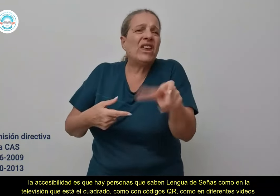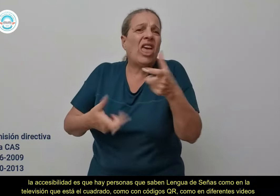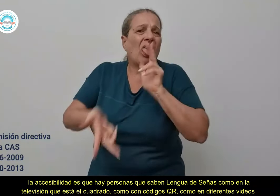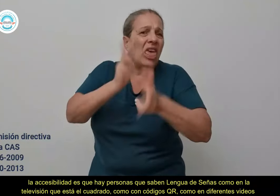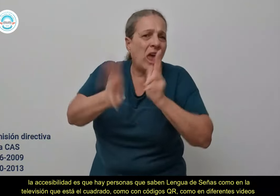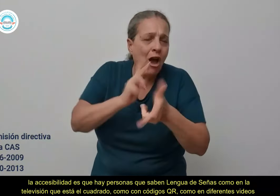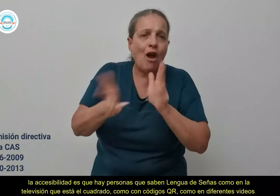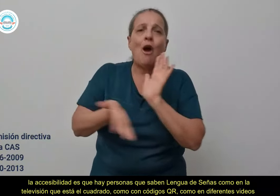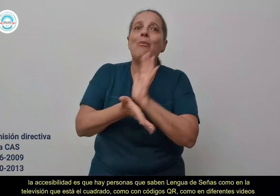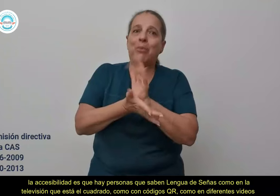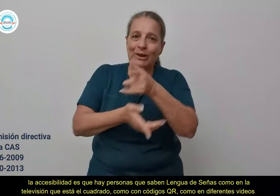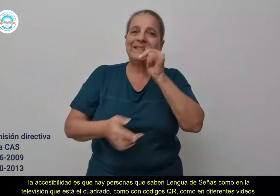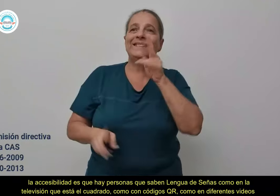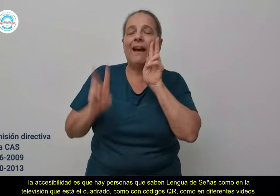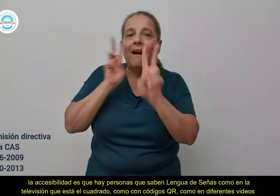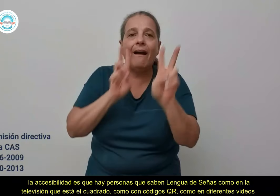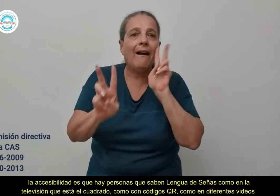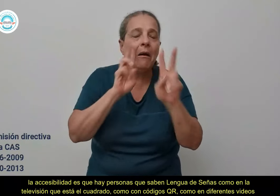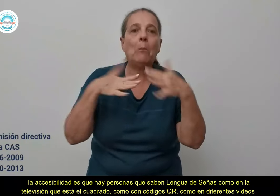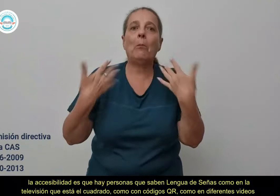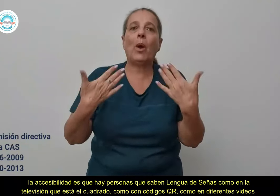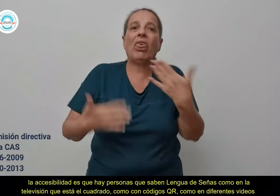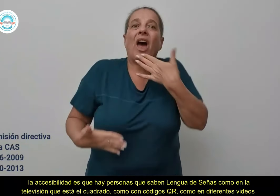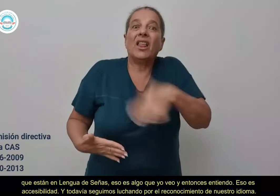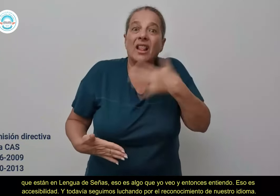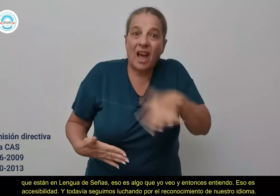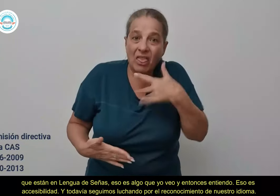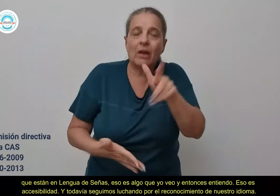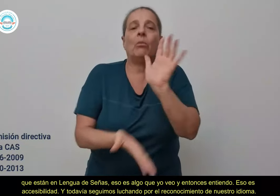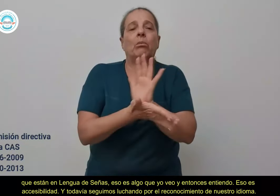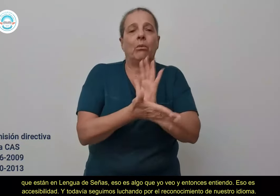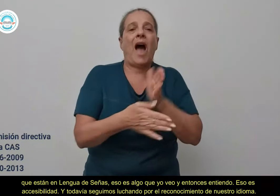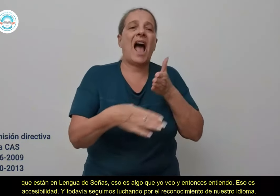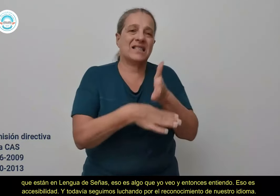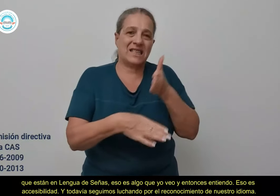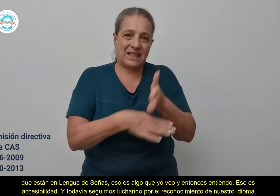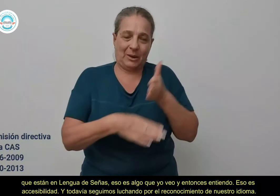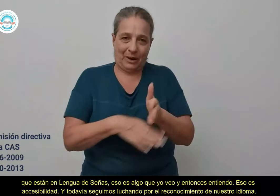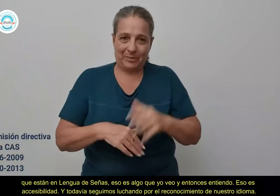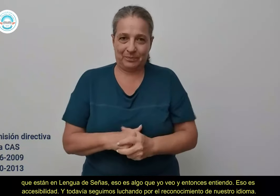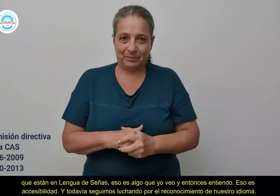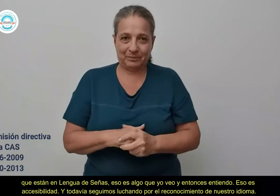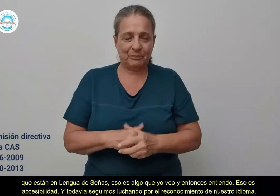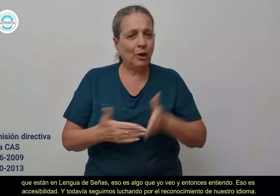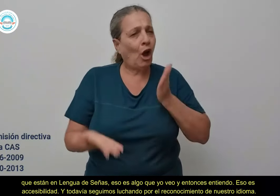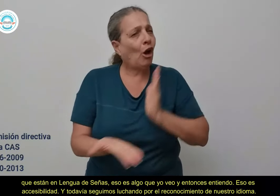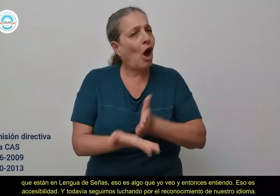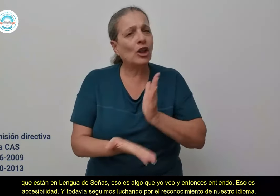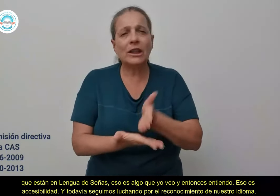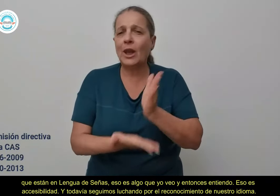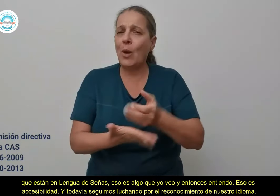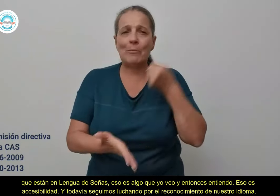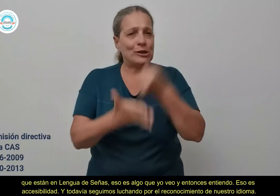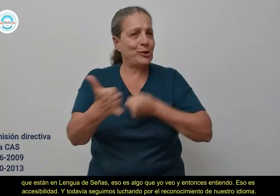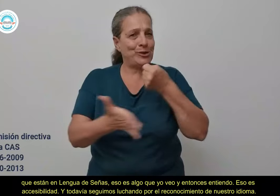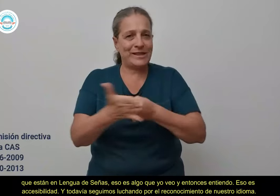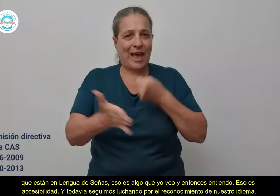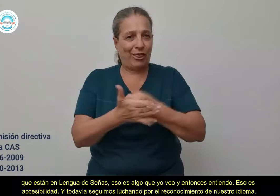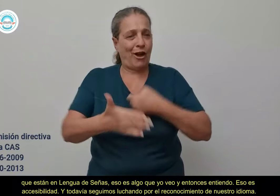diferentes videos que están en lengua de señas. Es algo que yo veo y entiendo. Eso es accesibilidad. Y